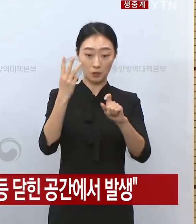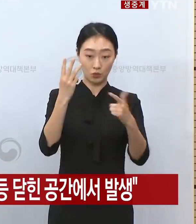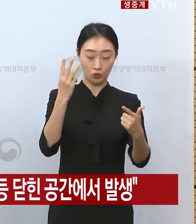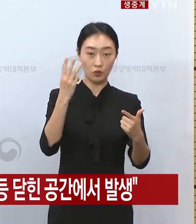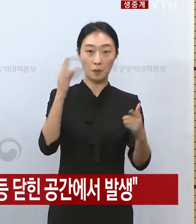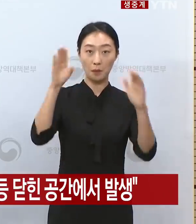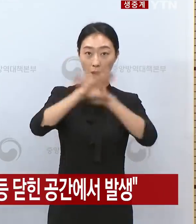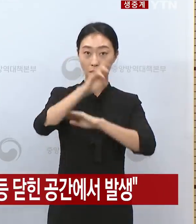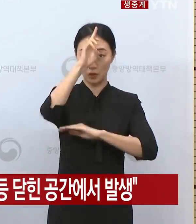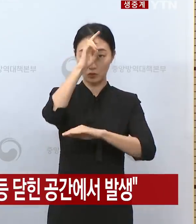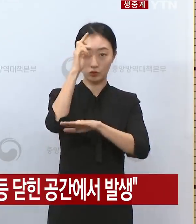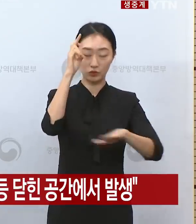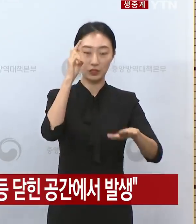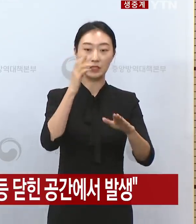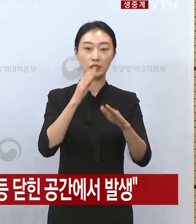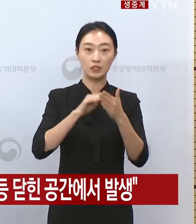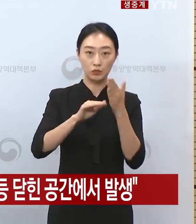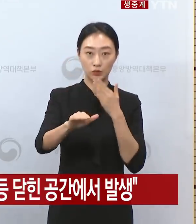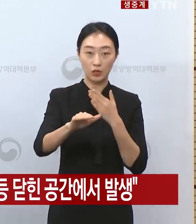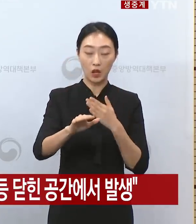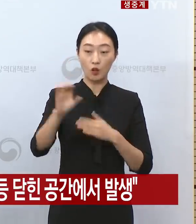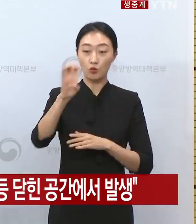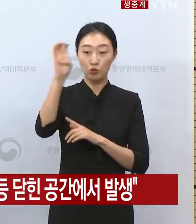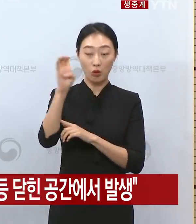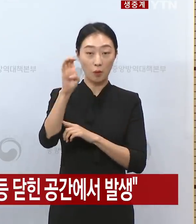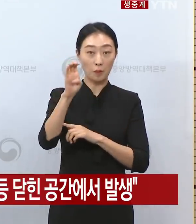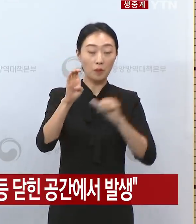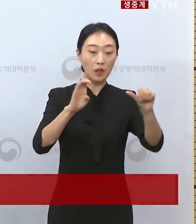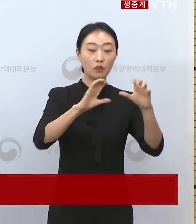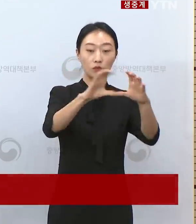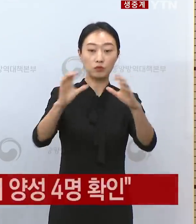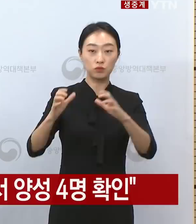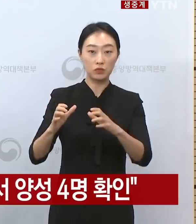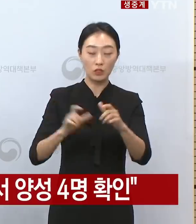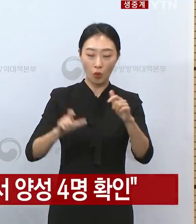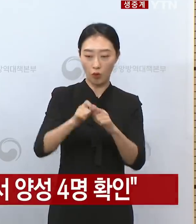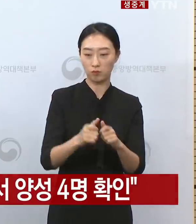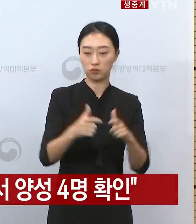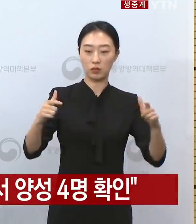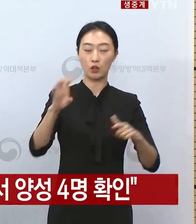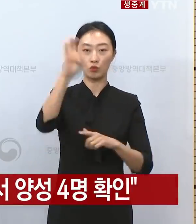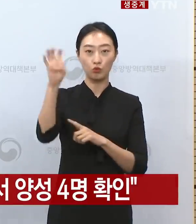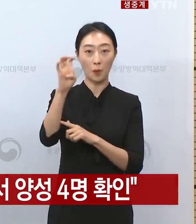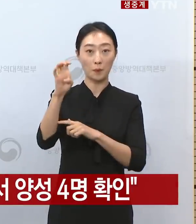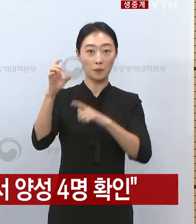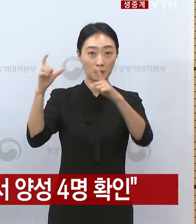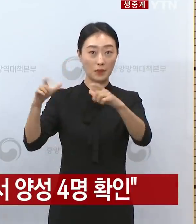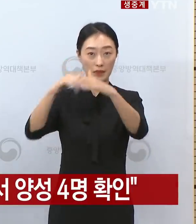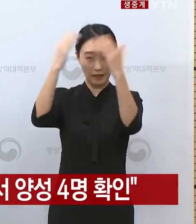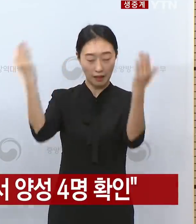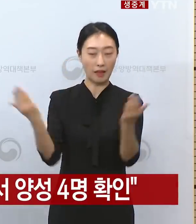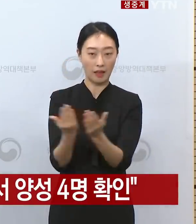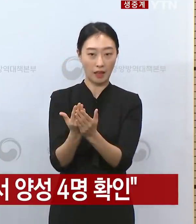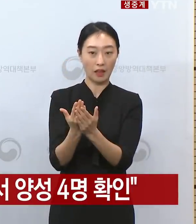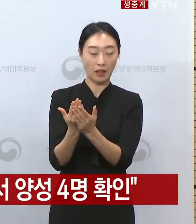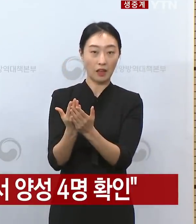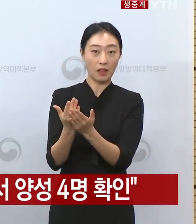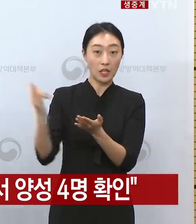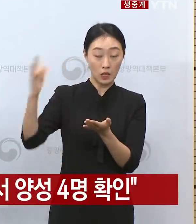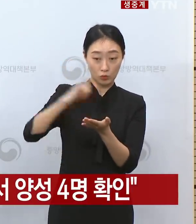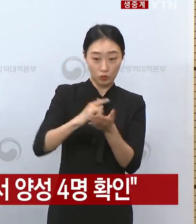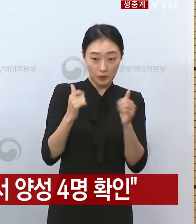0시를 기해 유럽 5개국으로 시행했던 특별 입국 절차를 확대하여 유럽 전 지역에 대해 입국자 관리